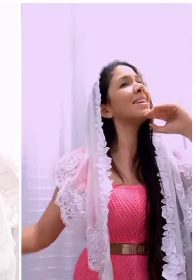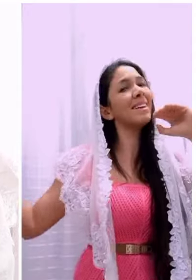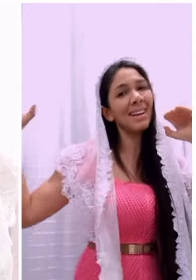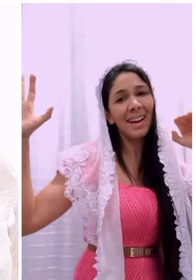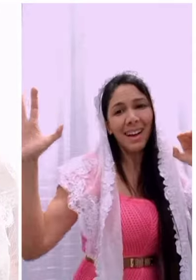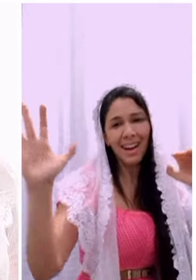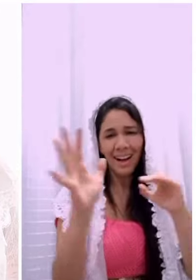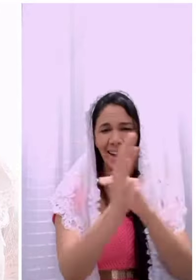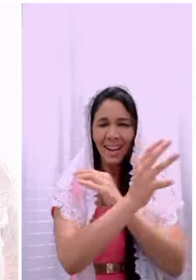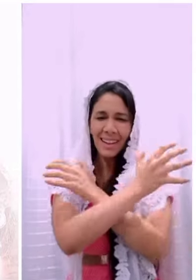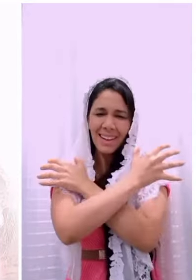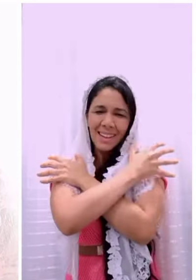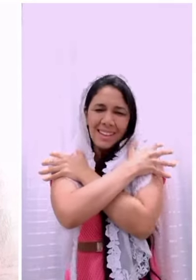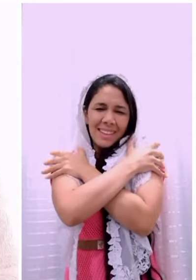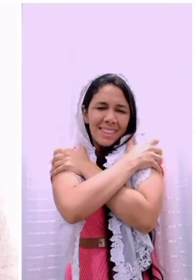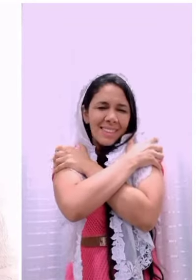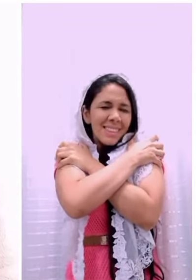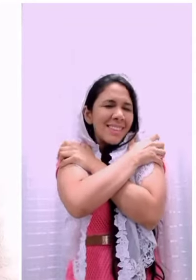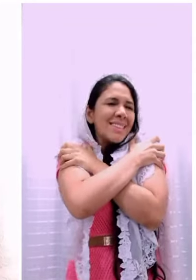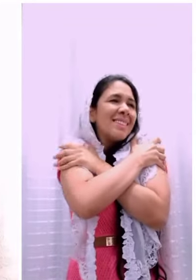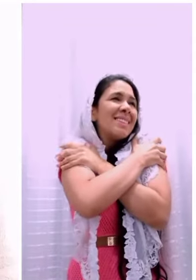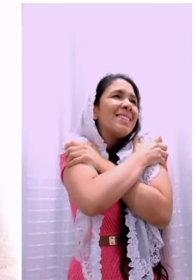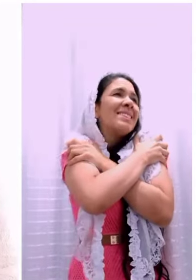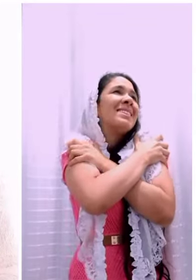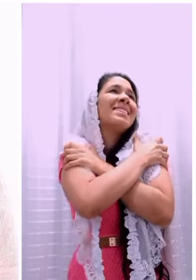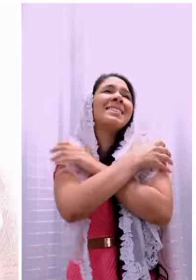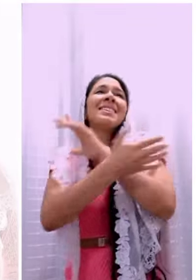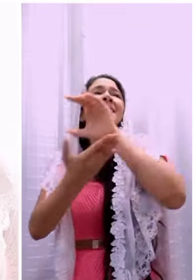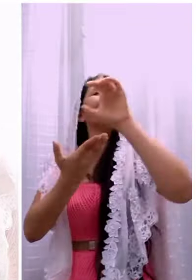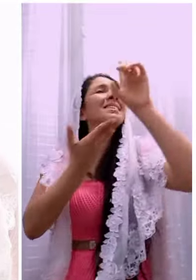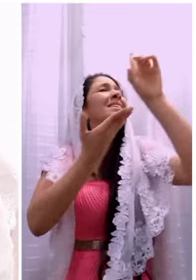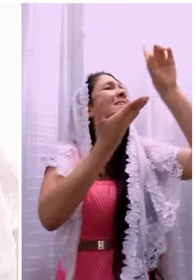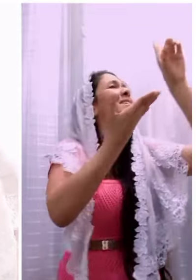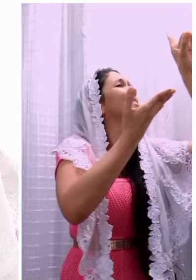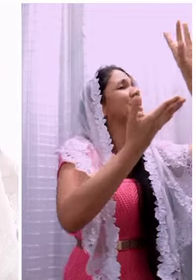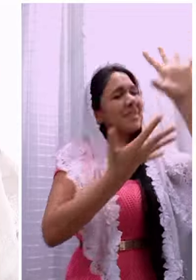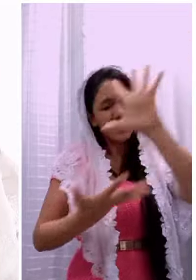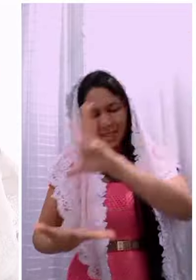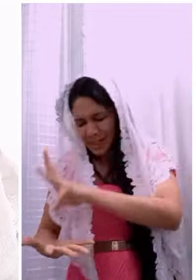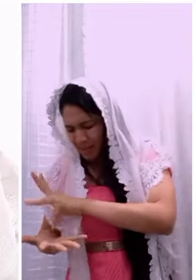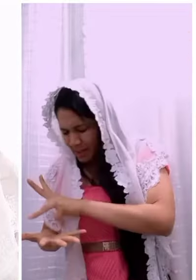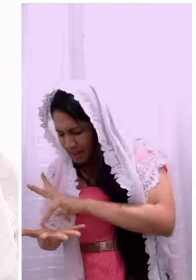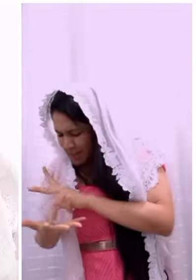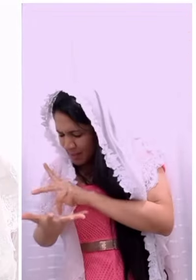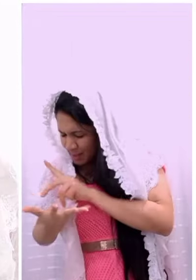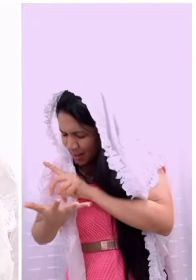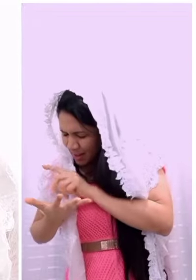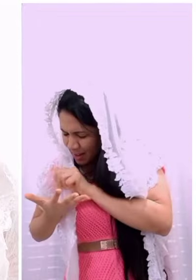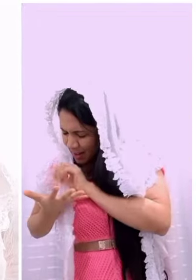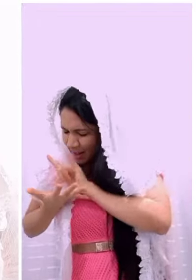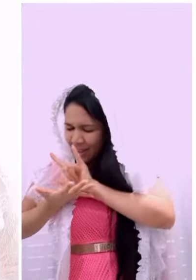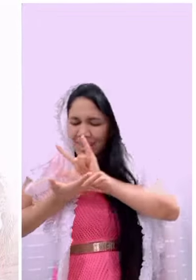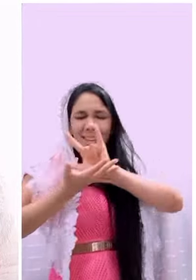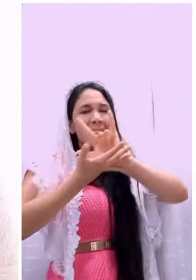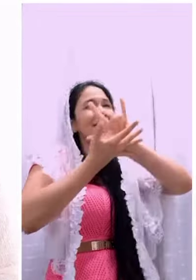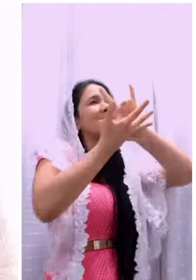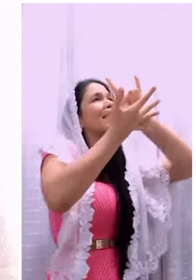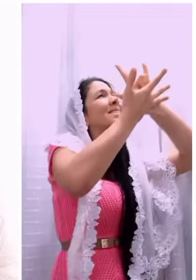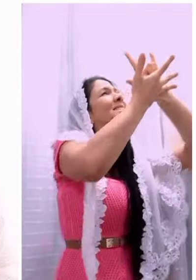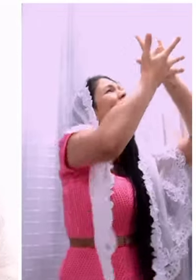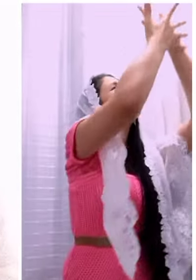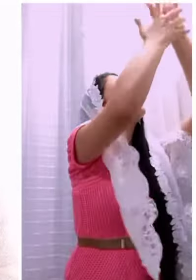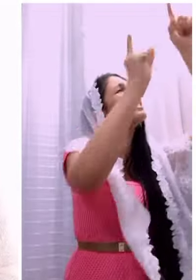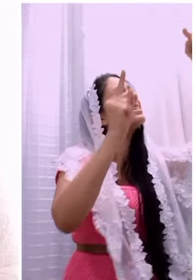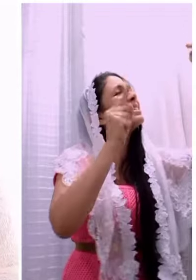abrace. Conjúrvoros, ó filhas de Jerusalém, pelas gazelas e servas do campo, que não